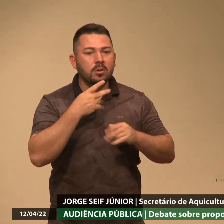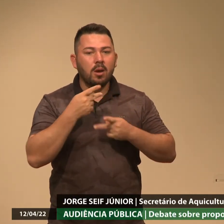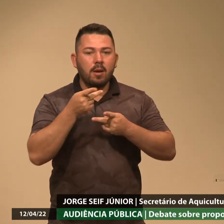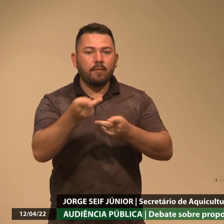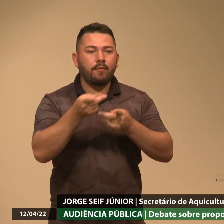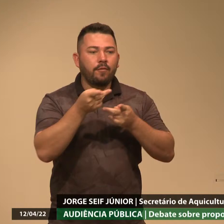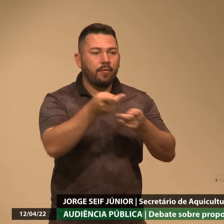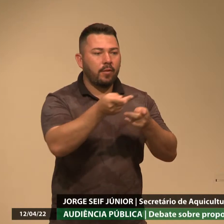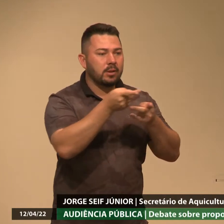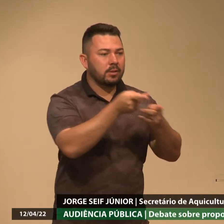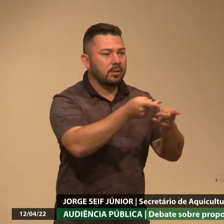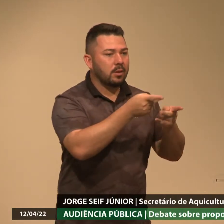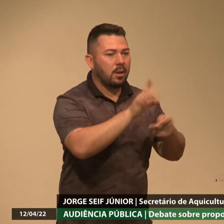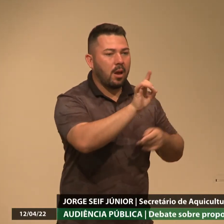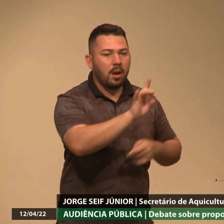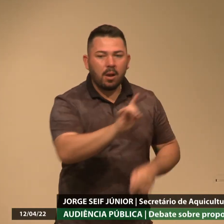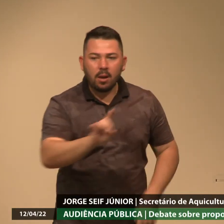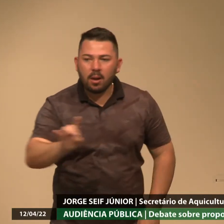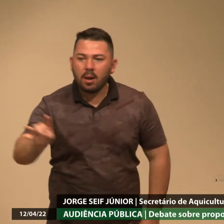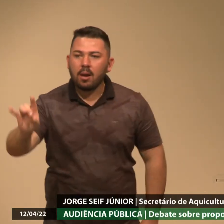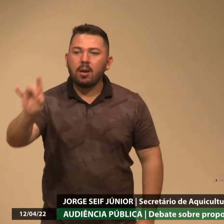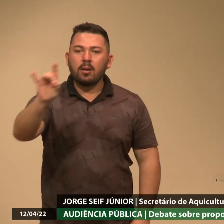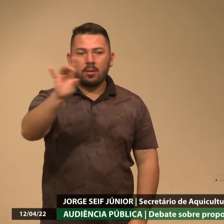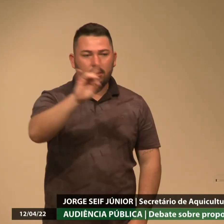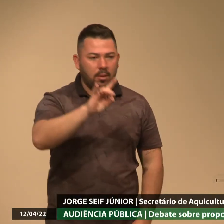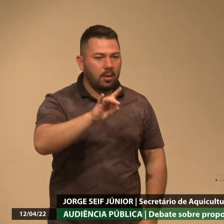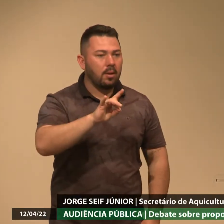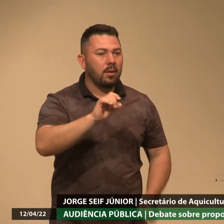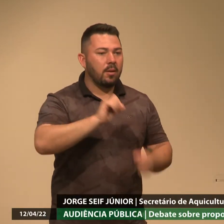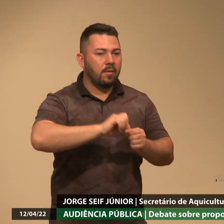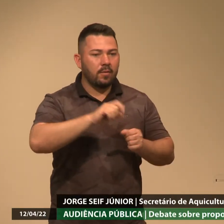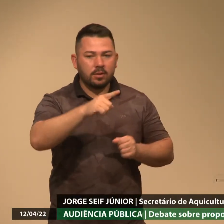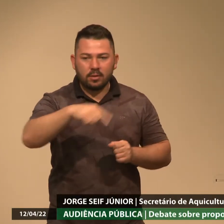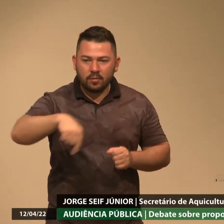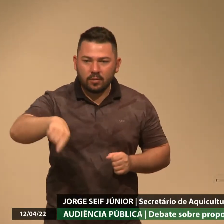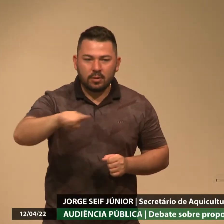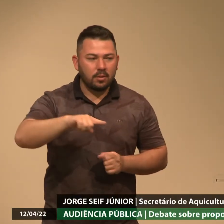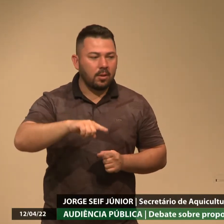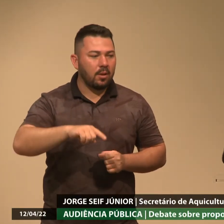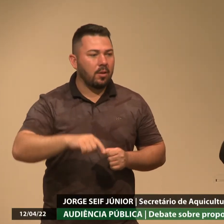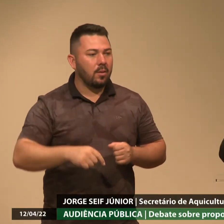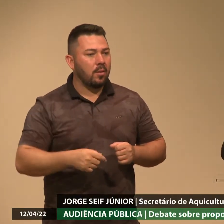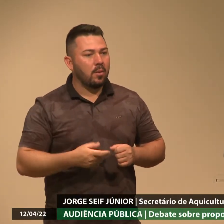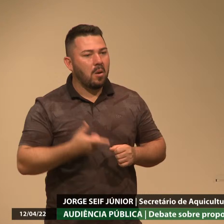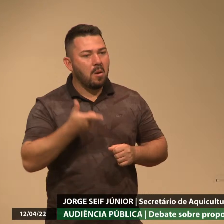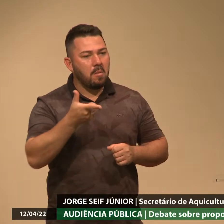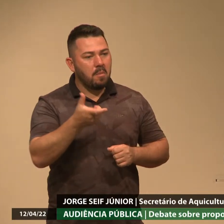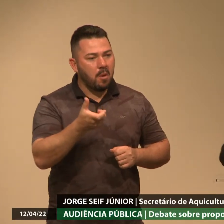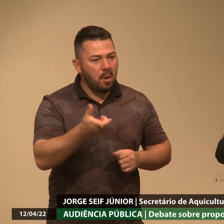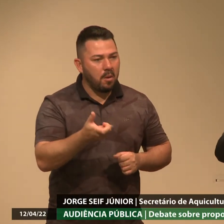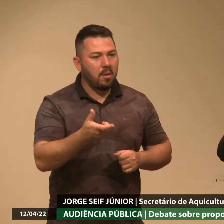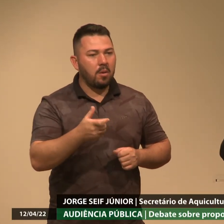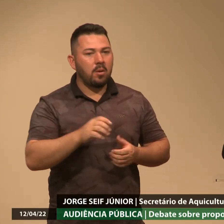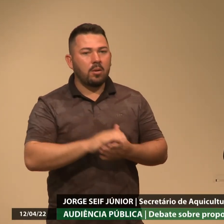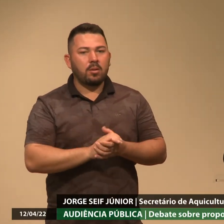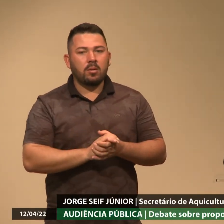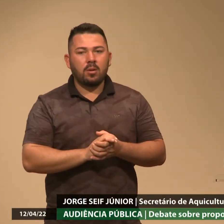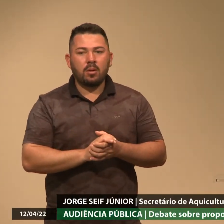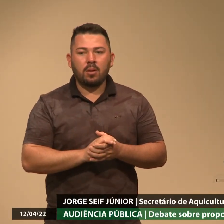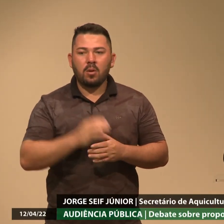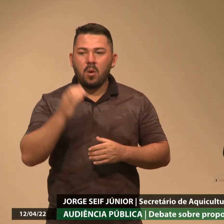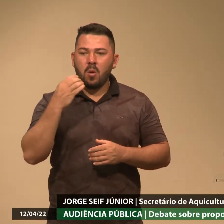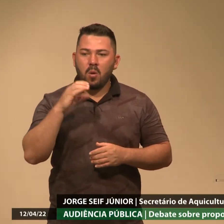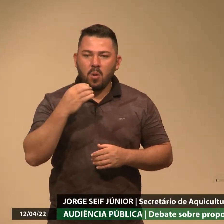cada um desses clubes de tiro e fazer alegria de vocês comunição com alvo com